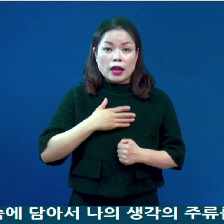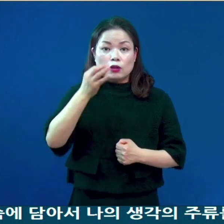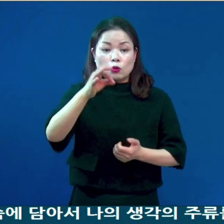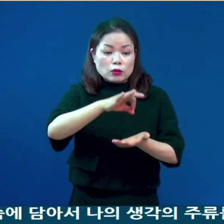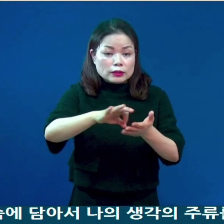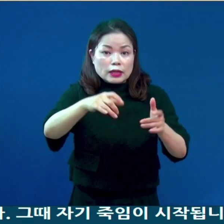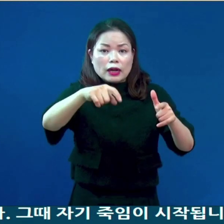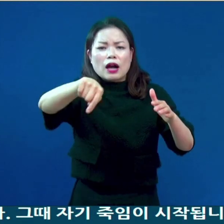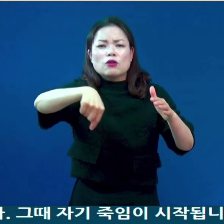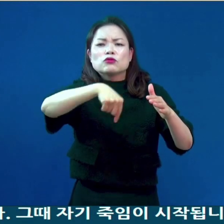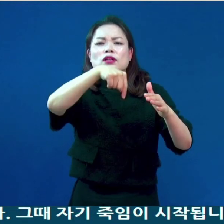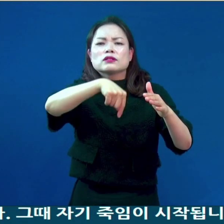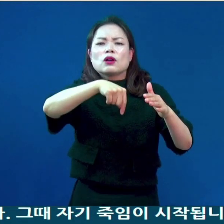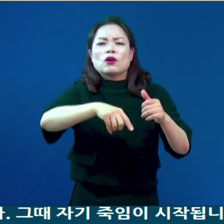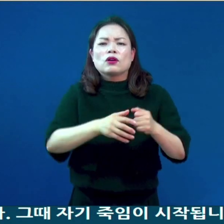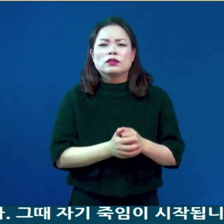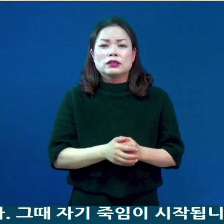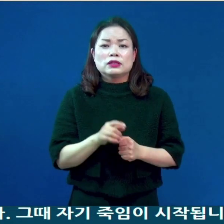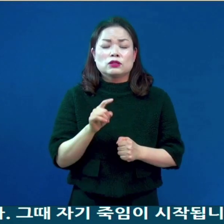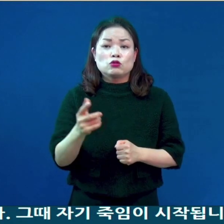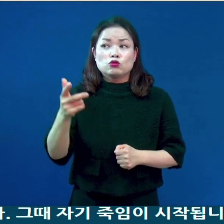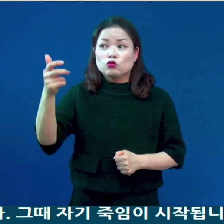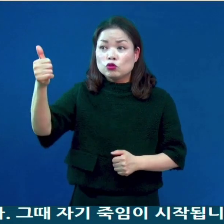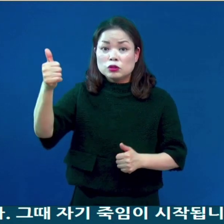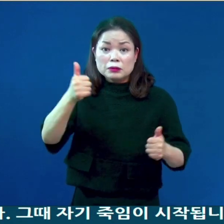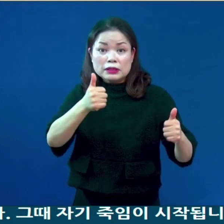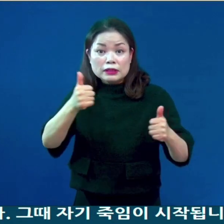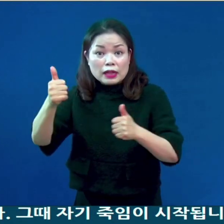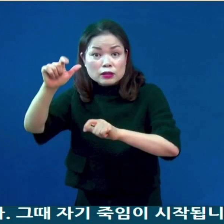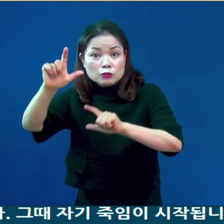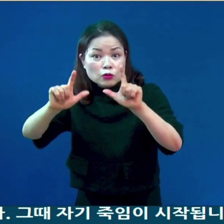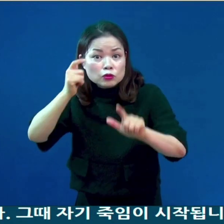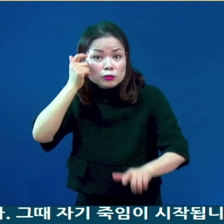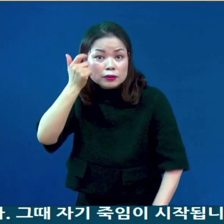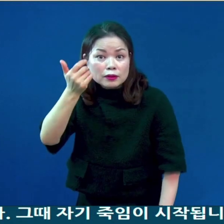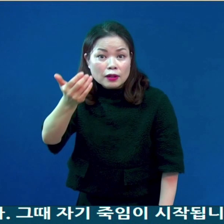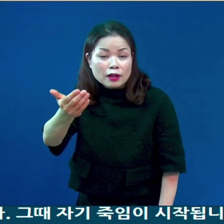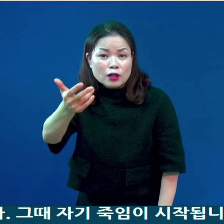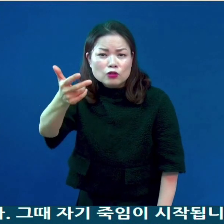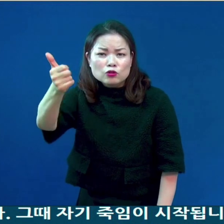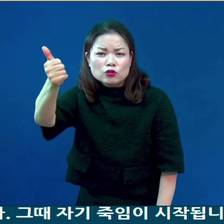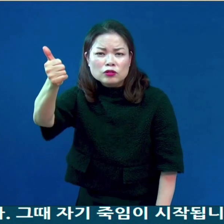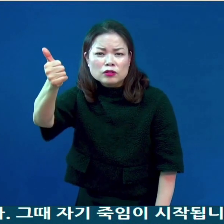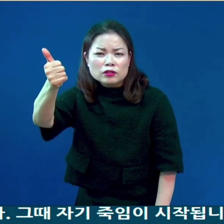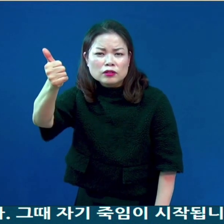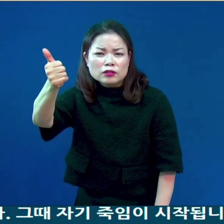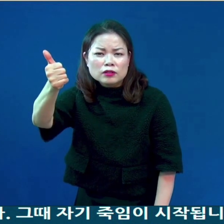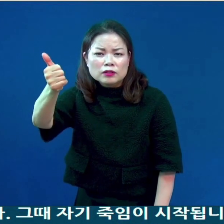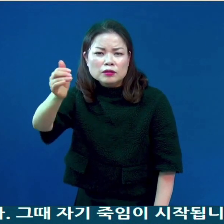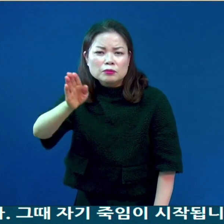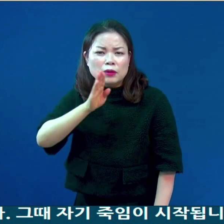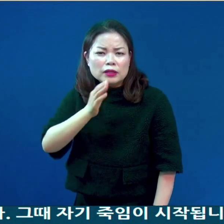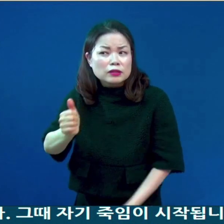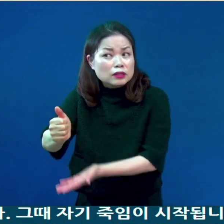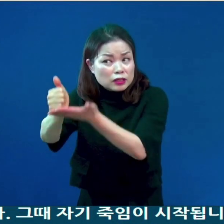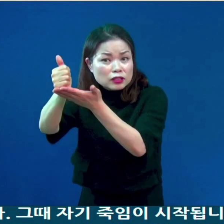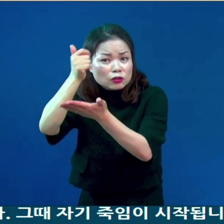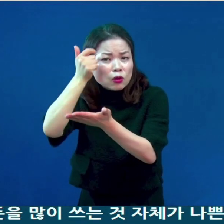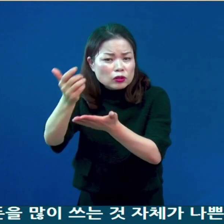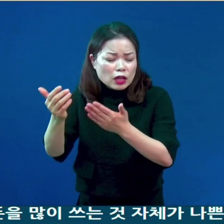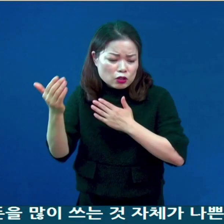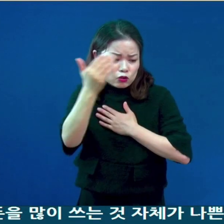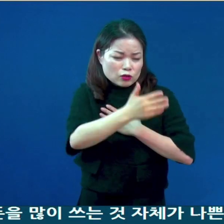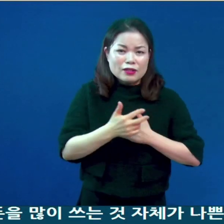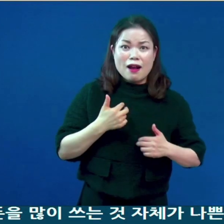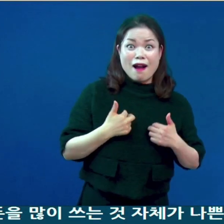쓰는 영역 가운데서도 그것이 주님을 따르는 모습인가? 주님의 반대되는 것인가? 그저 내